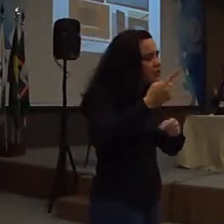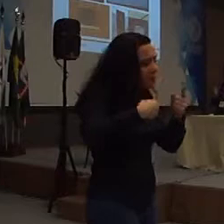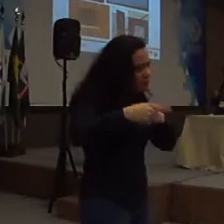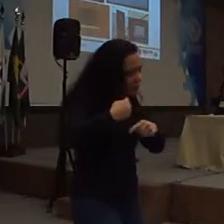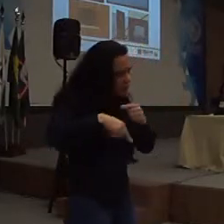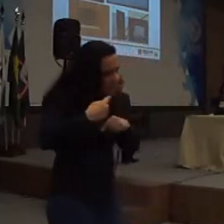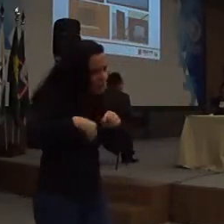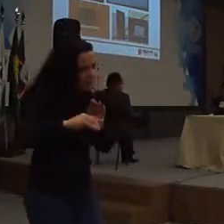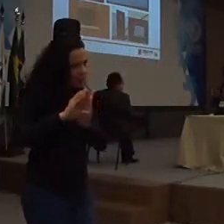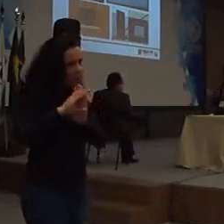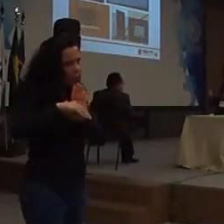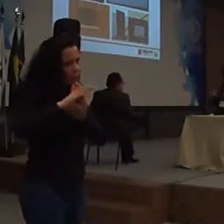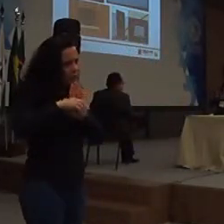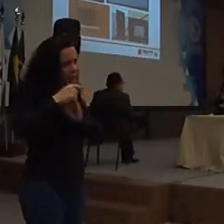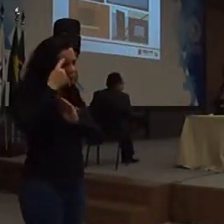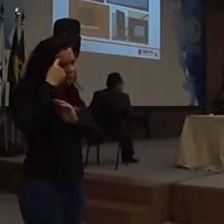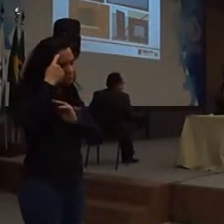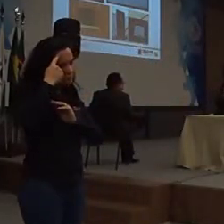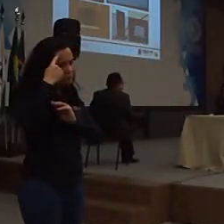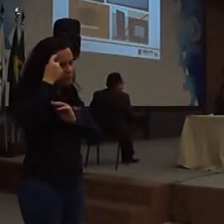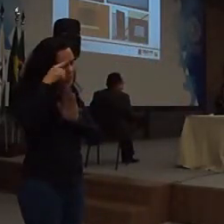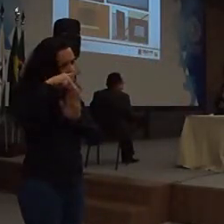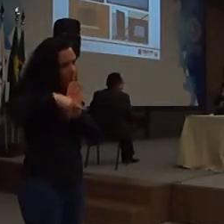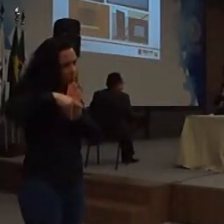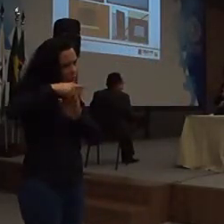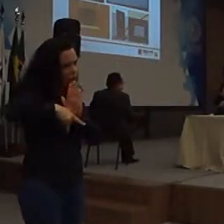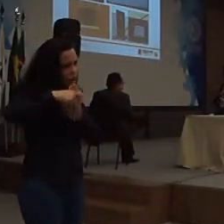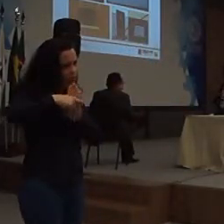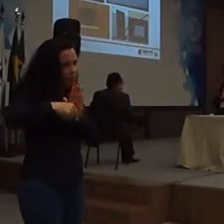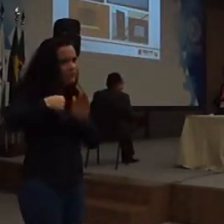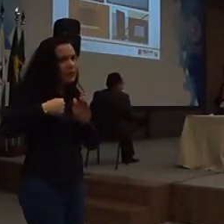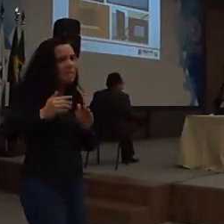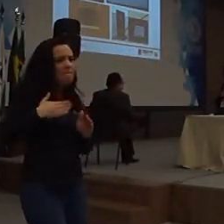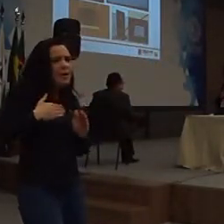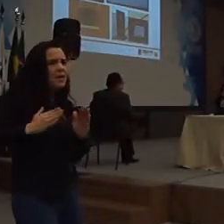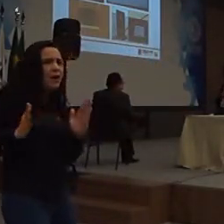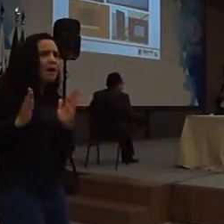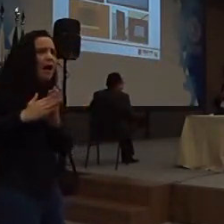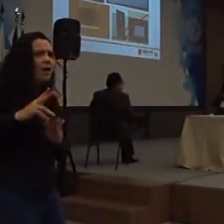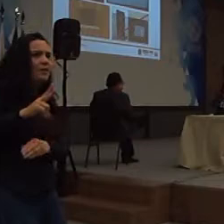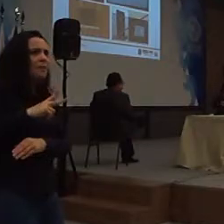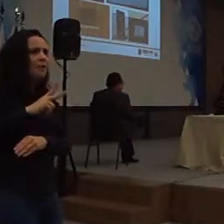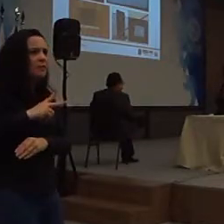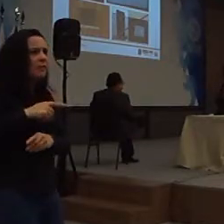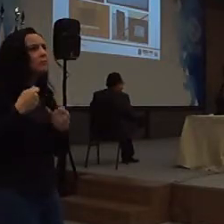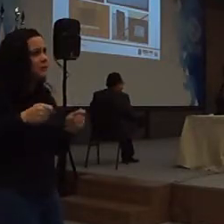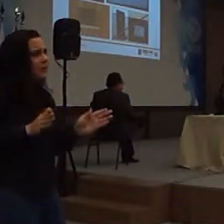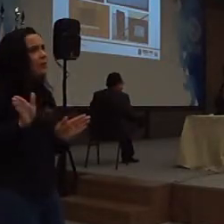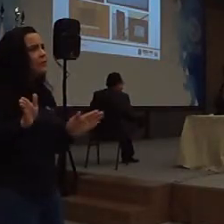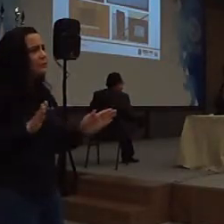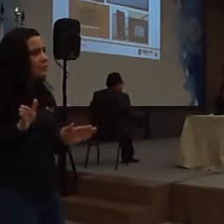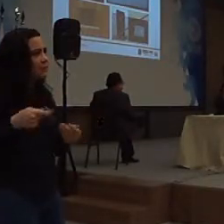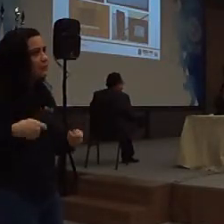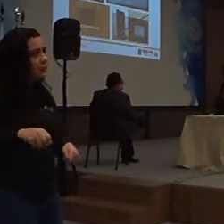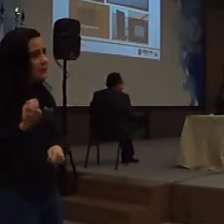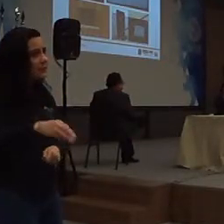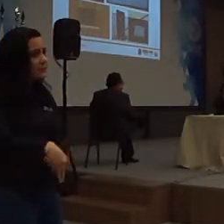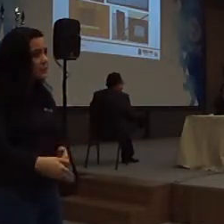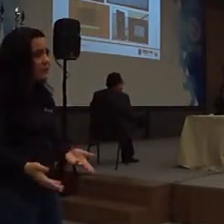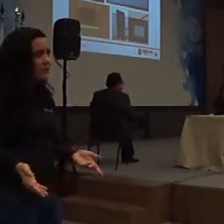Eu falo que os alunos, porta, projeto para mim tem que ter porta de 90 livre, abrindo para fora com